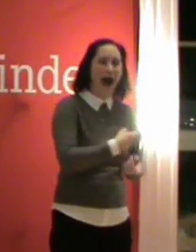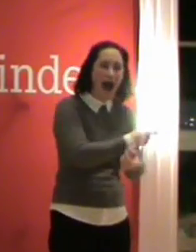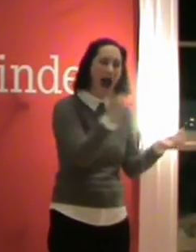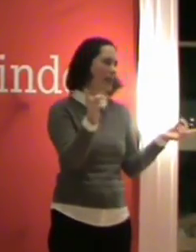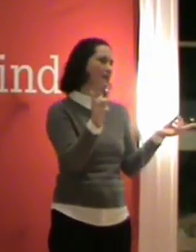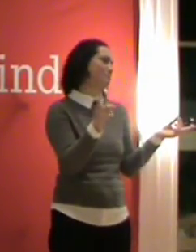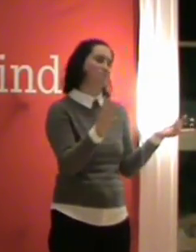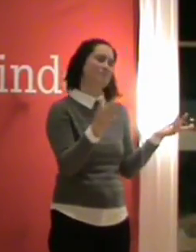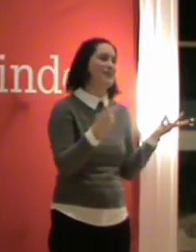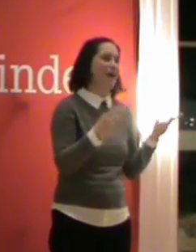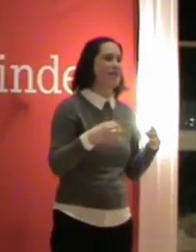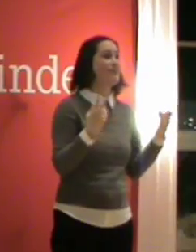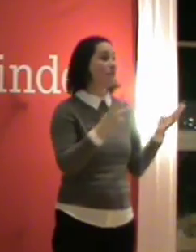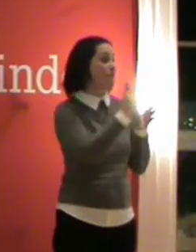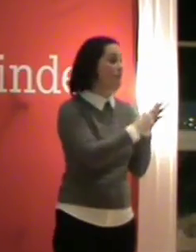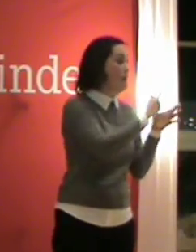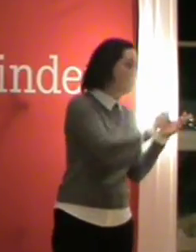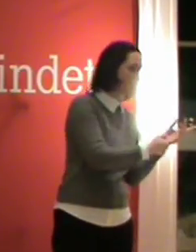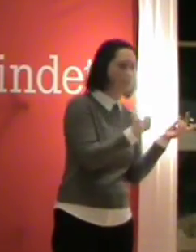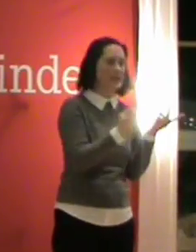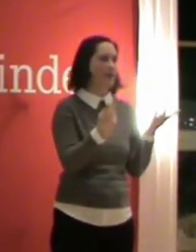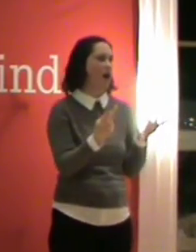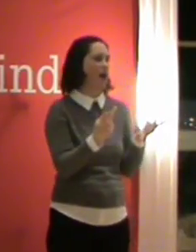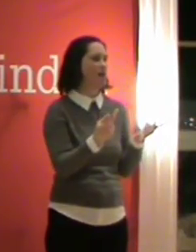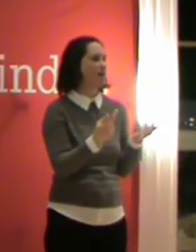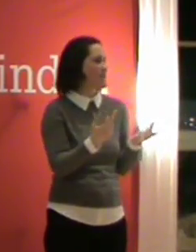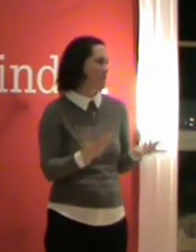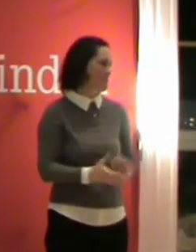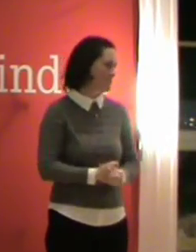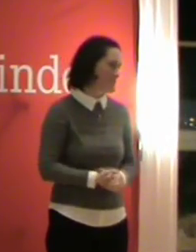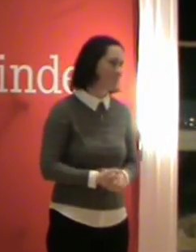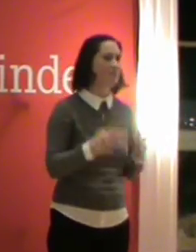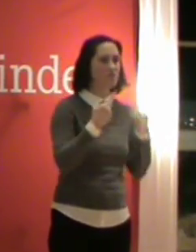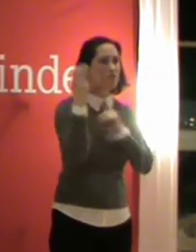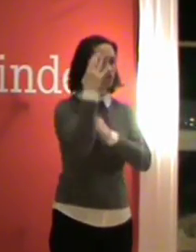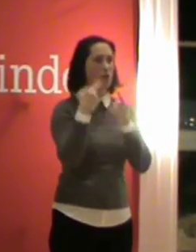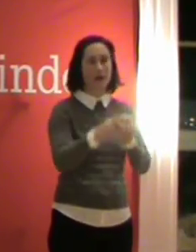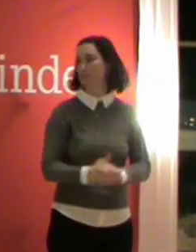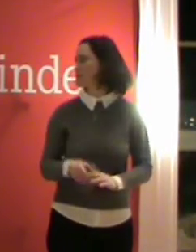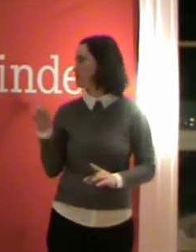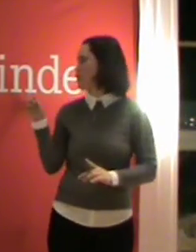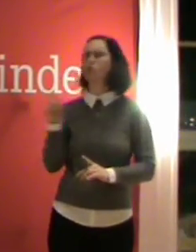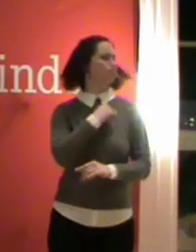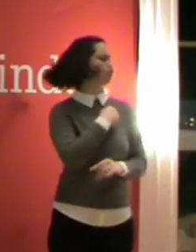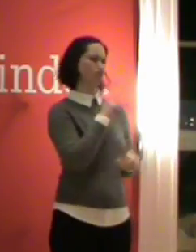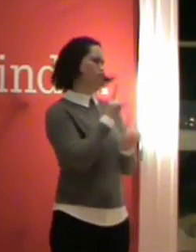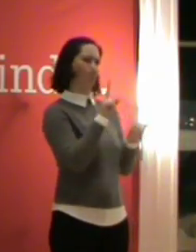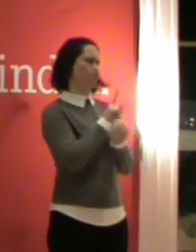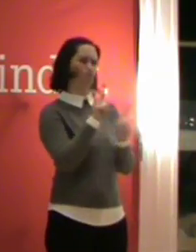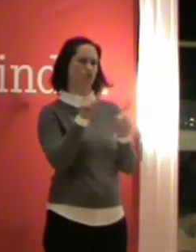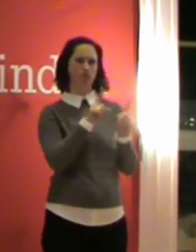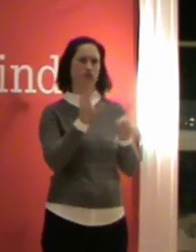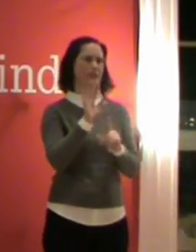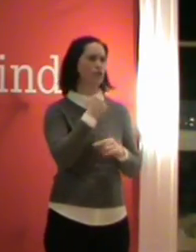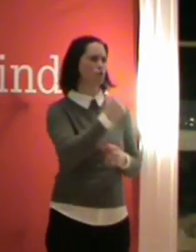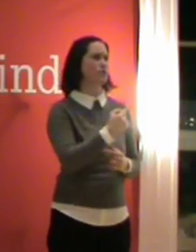ganz unzufrieden, wenn die Wahl anders ausgeht, als ich mir das eigentlich vorstelle und wünsche. Nee, das kann ich jetzt nicht so stehen lassen. Ich soll ihre